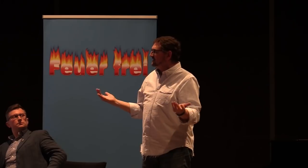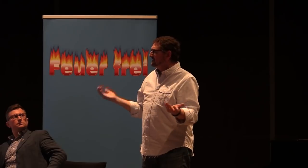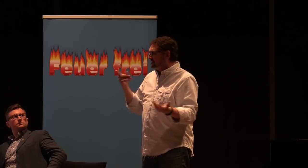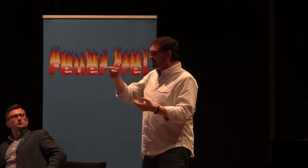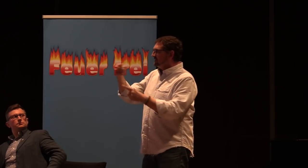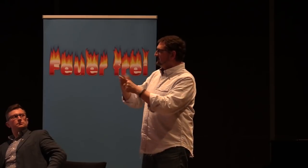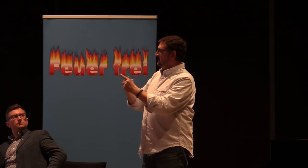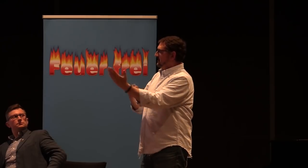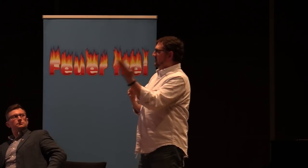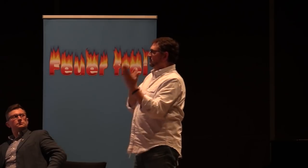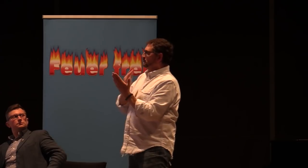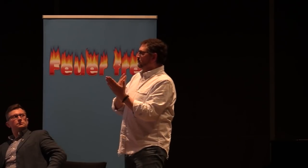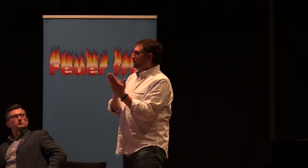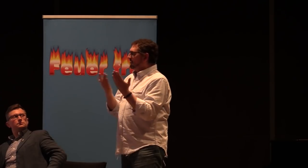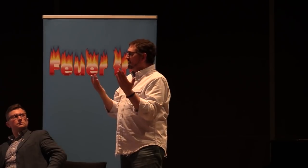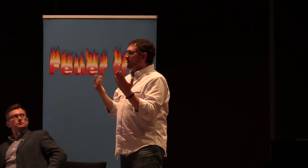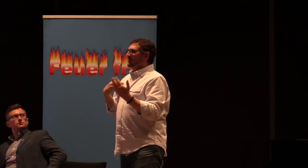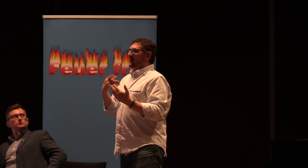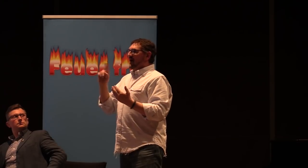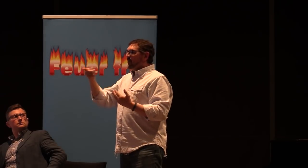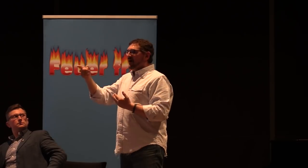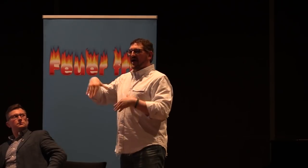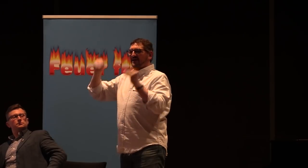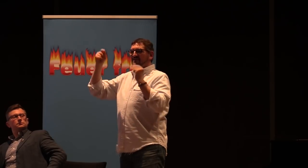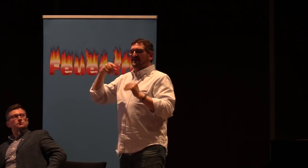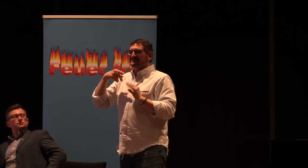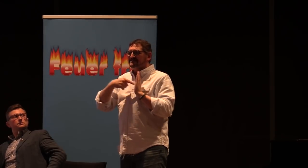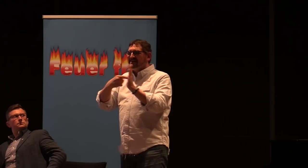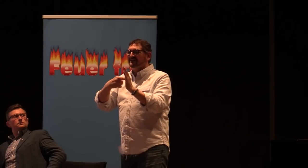Also es fehlt einfach die Vertretung der Jugendlichen.